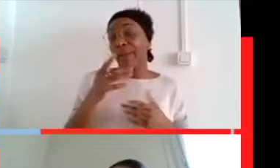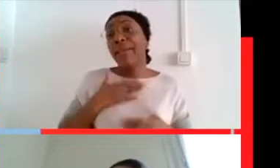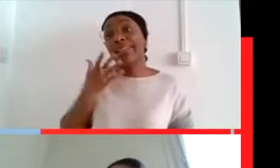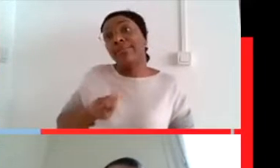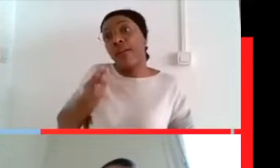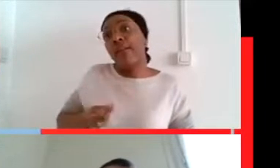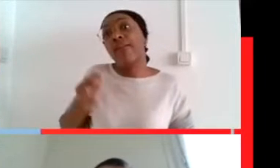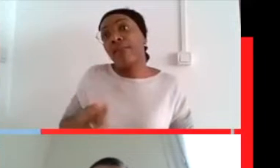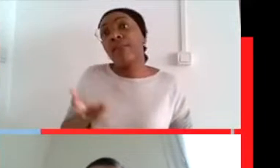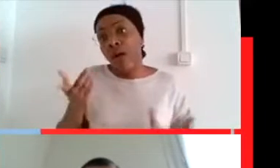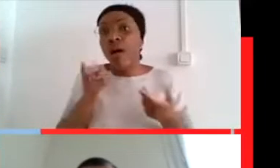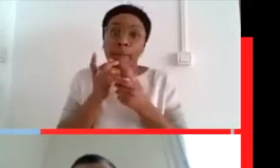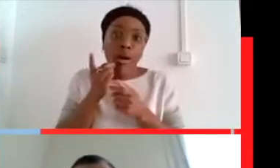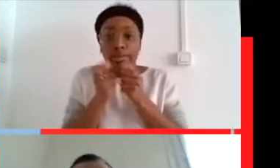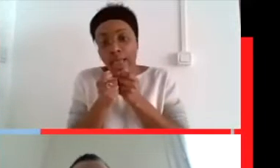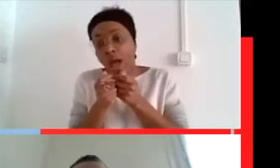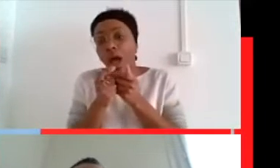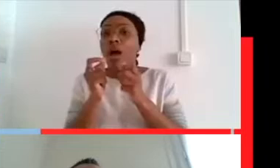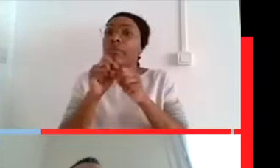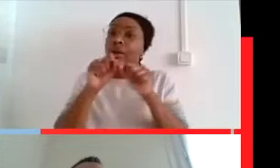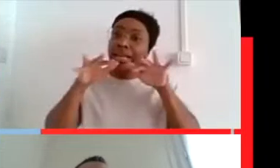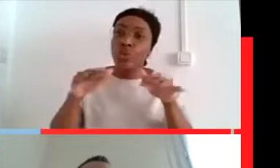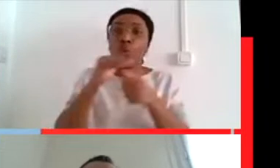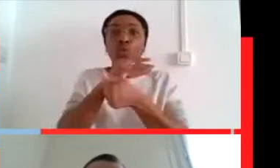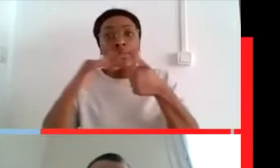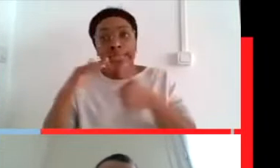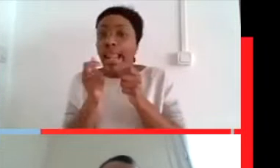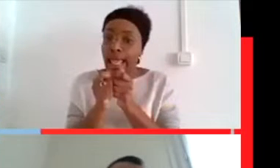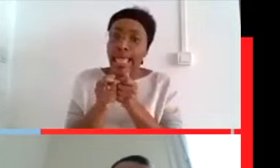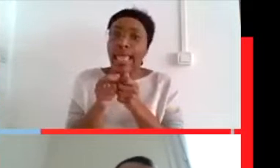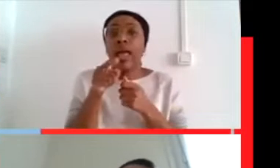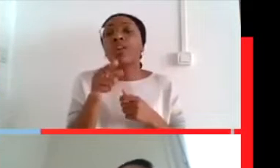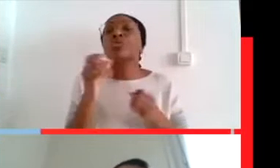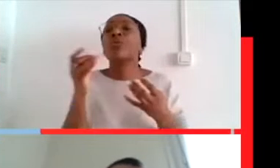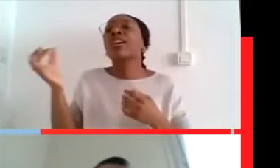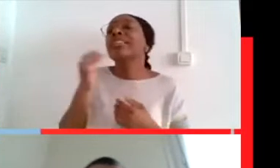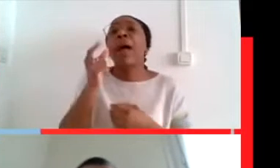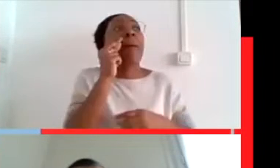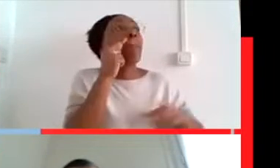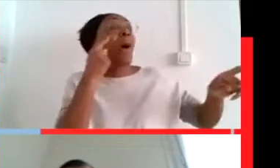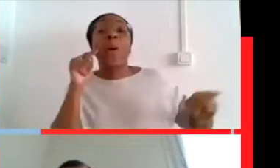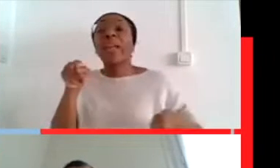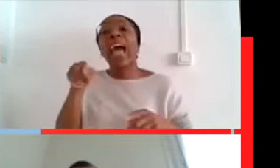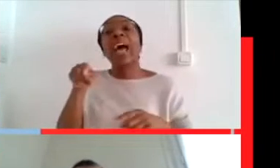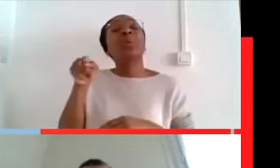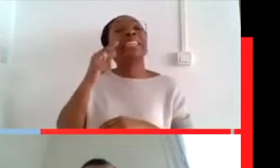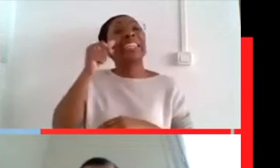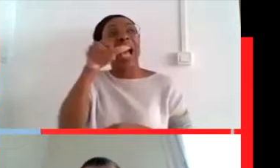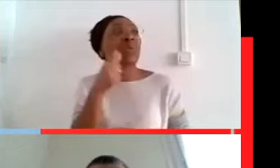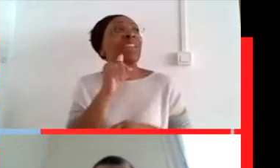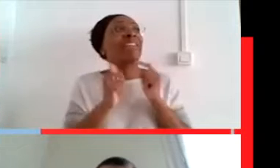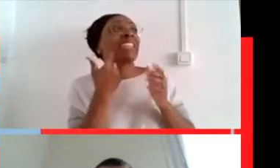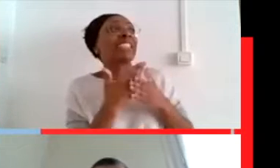sont hyper connectés, réseaux sociaux, là des fois ils disent: «Papa regarde un tel, un tel, un tel, un tel». Ils me